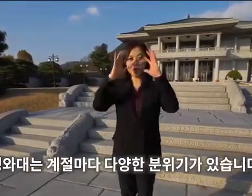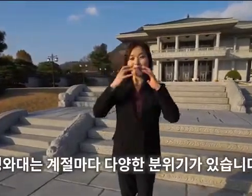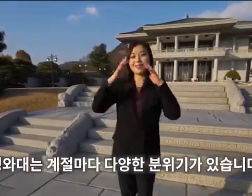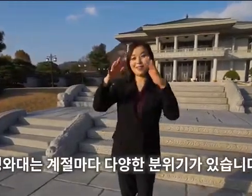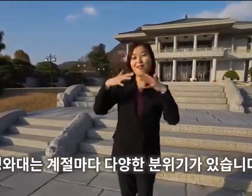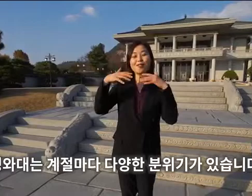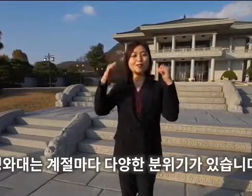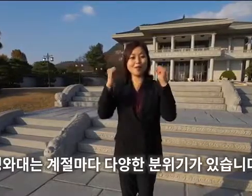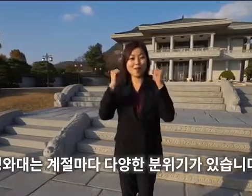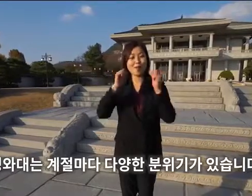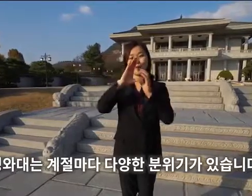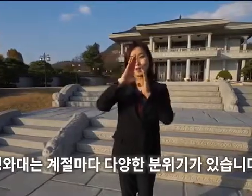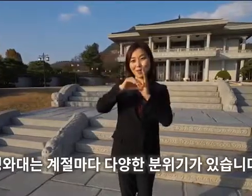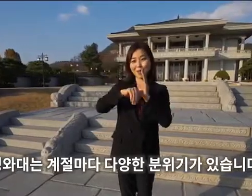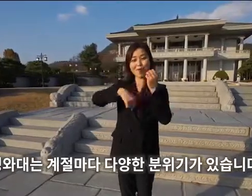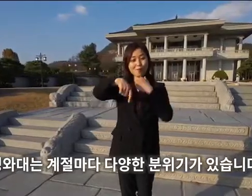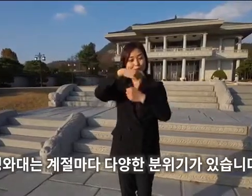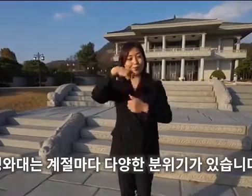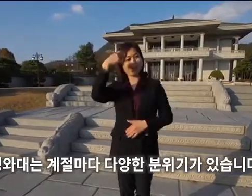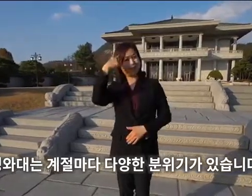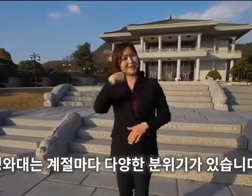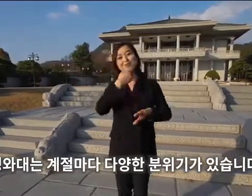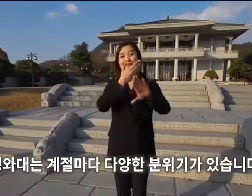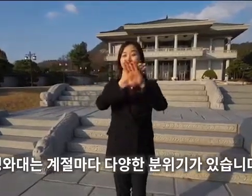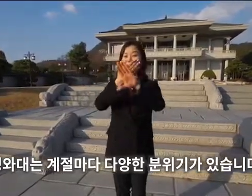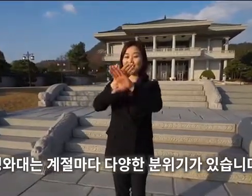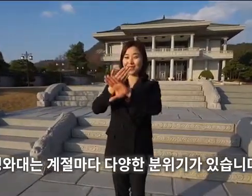청와대는 계절마다 다양한 분위기가 있습니다.